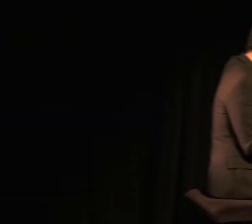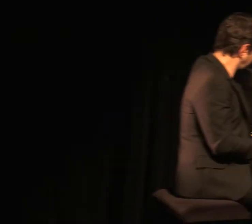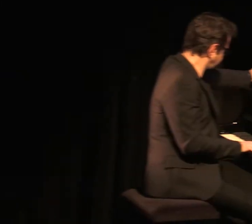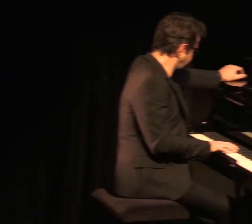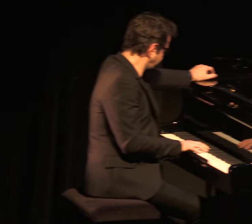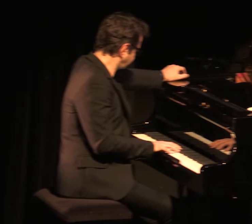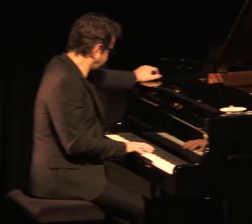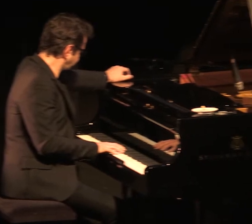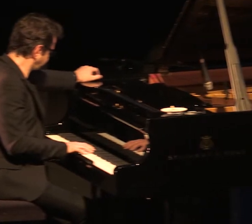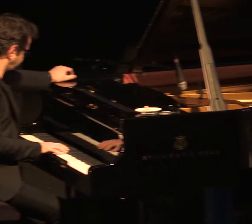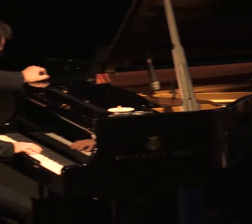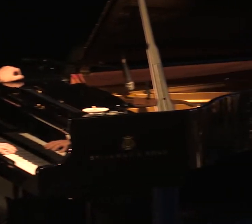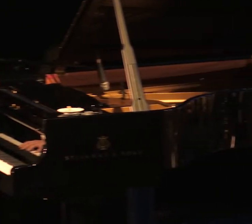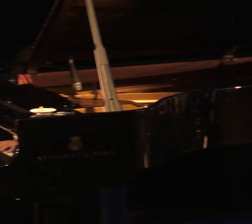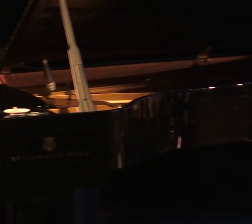ميم المتيم